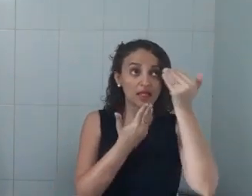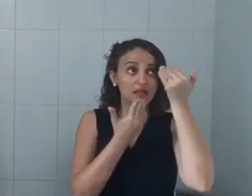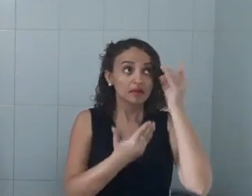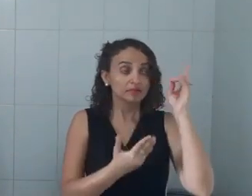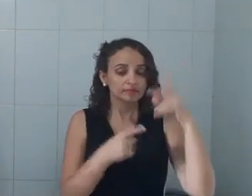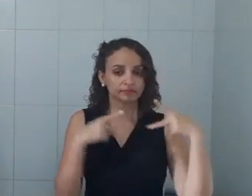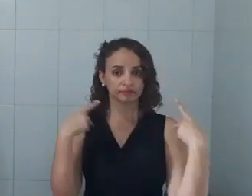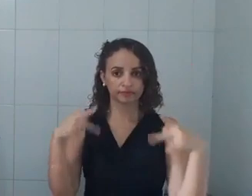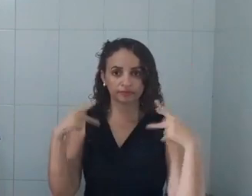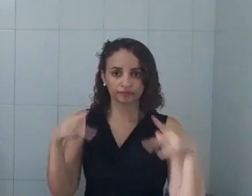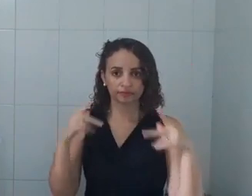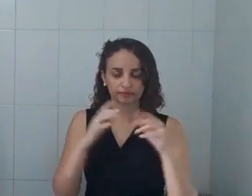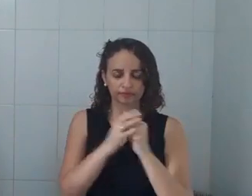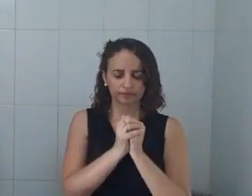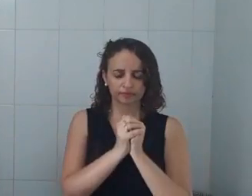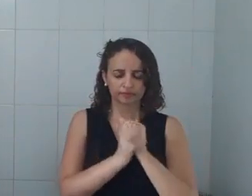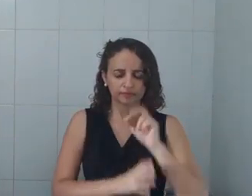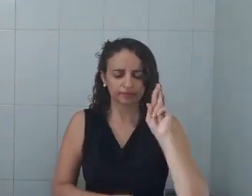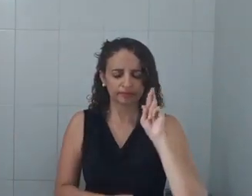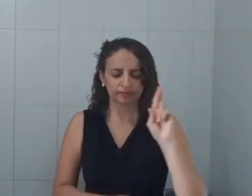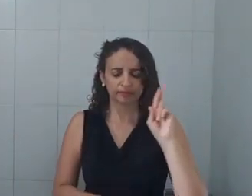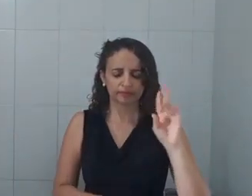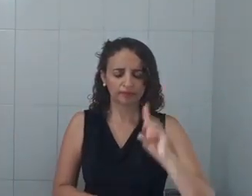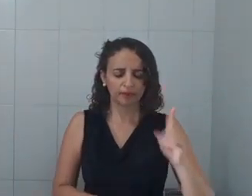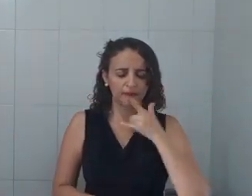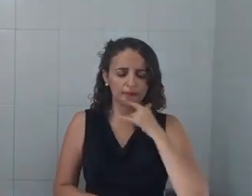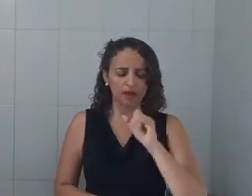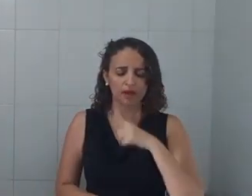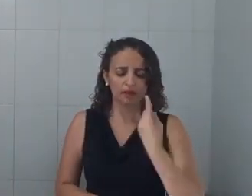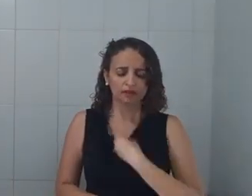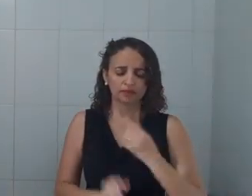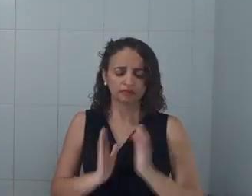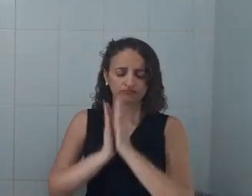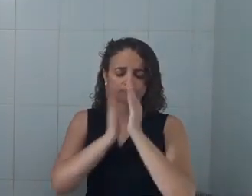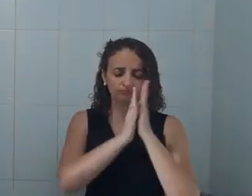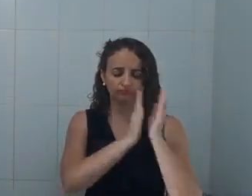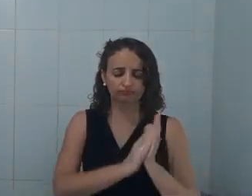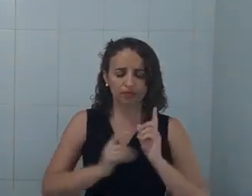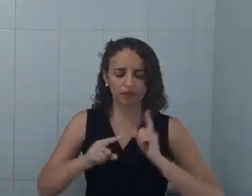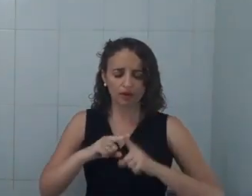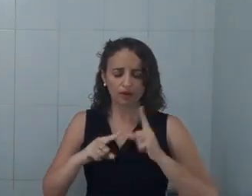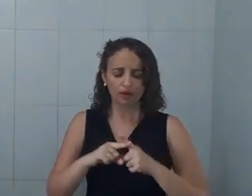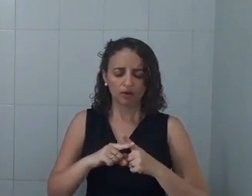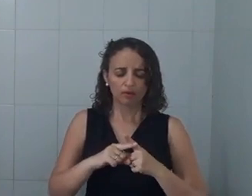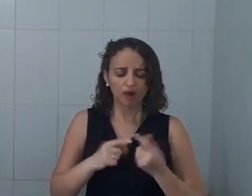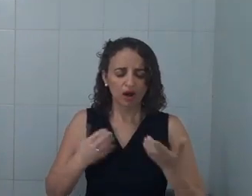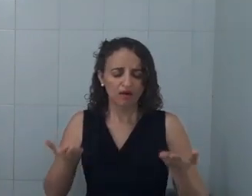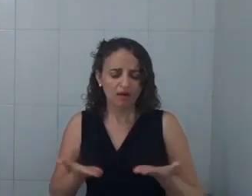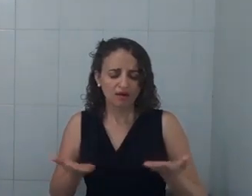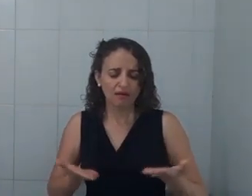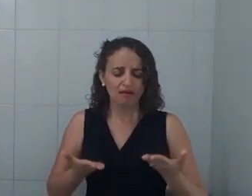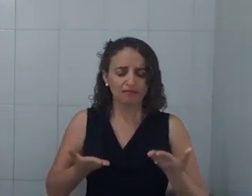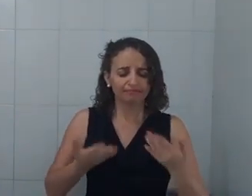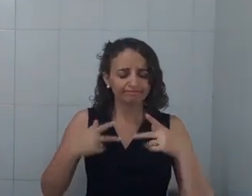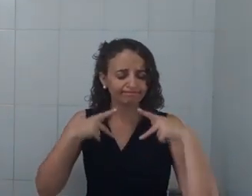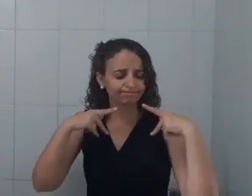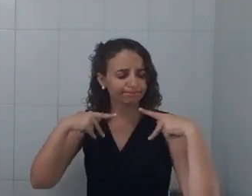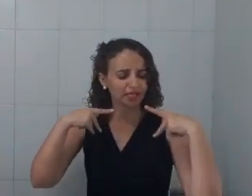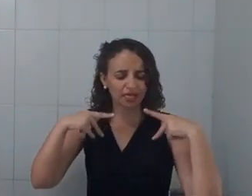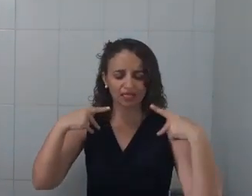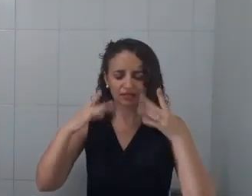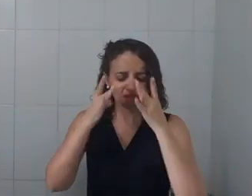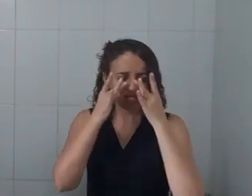palavra. Amém? Senhor Deus e Pai, nós te louvamos, ó Deus, por terminar de ouvir a tua palavra neste momento,